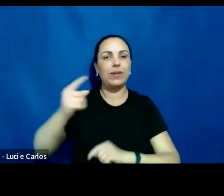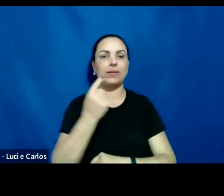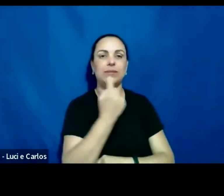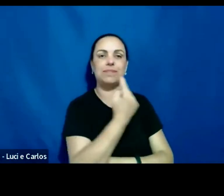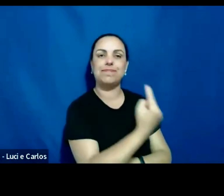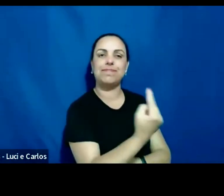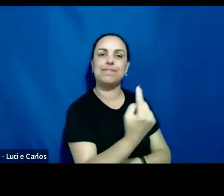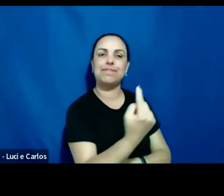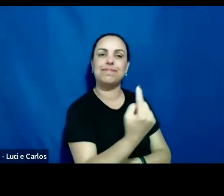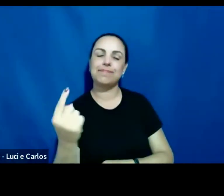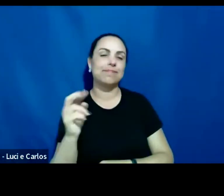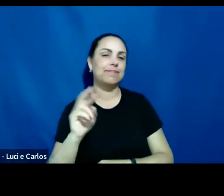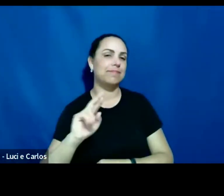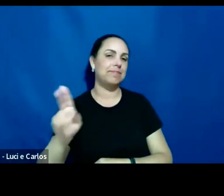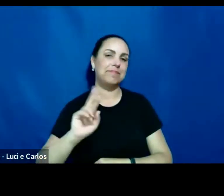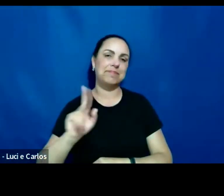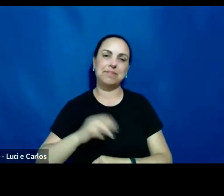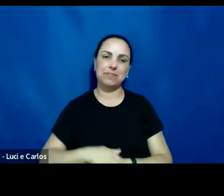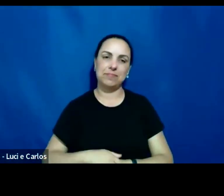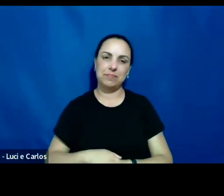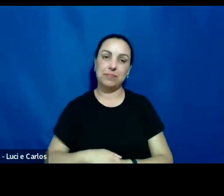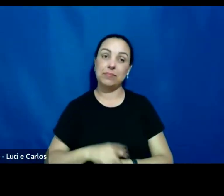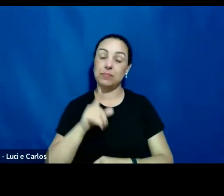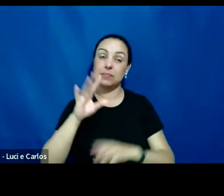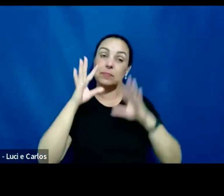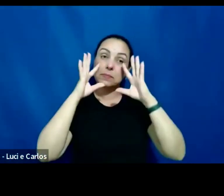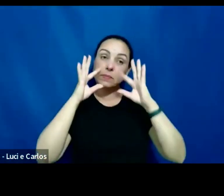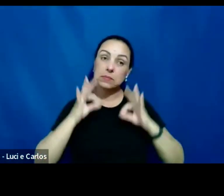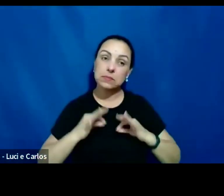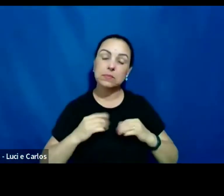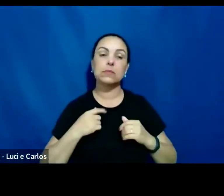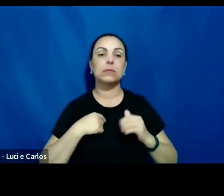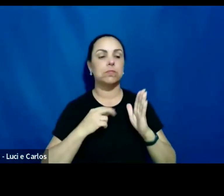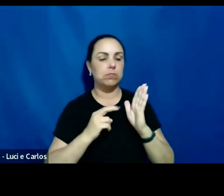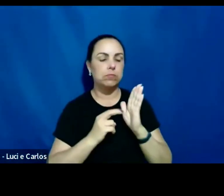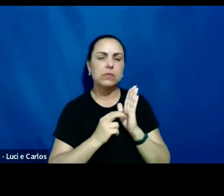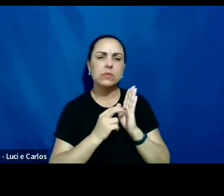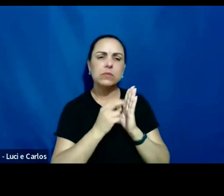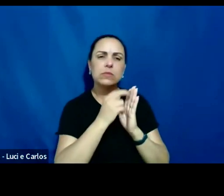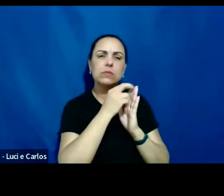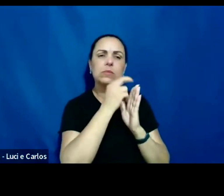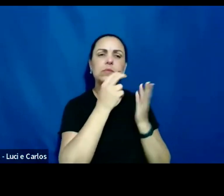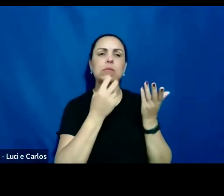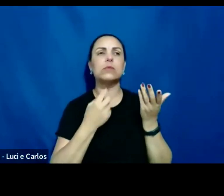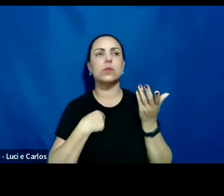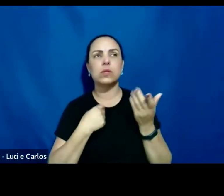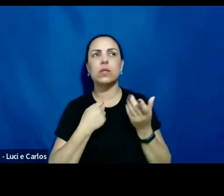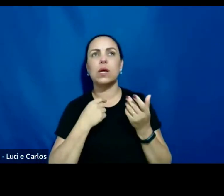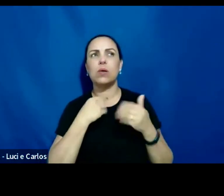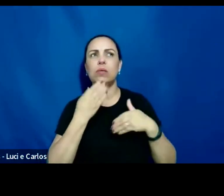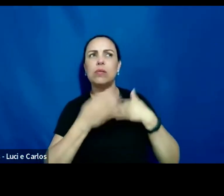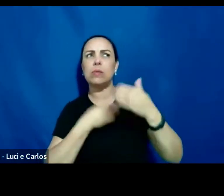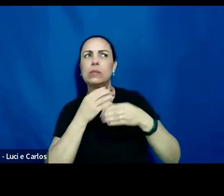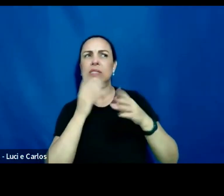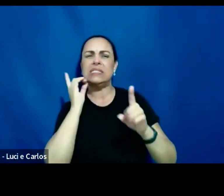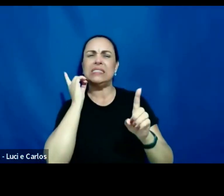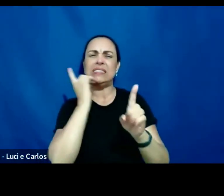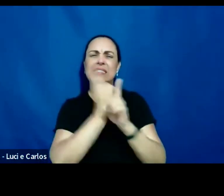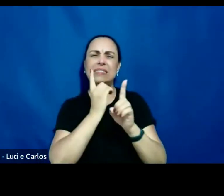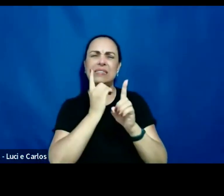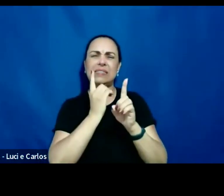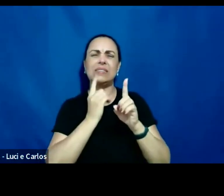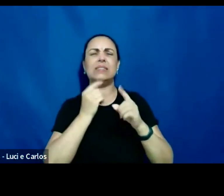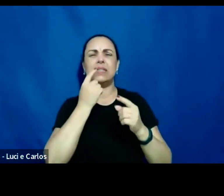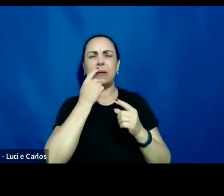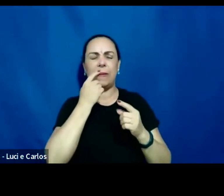Entende? Cada pessoa responde de um jeito. Uma pessoa toma anticoncepcional a vida inteira e não tem trombose. Uma pessoa toma anticoncepcional por 2 anos, ela desenvolve